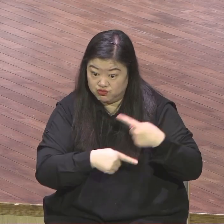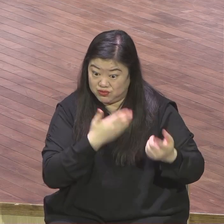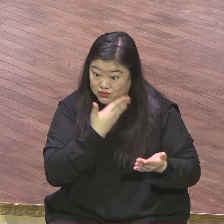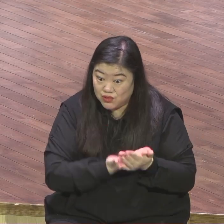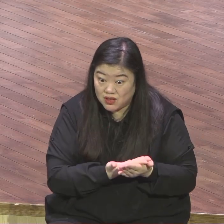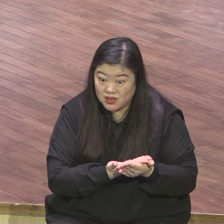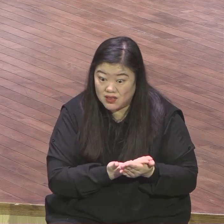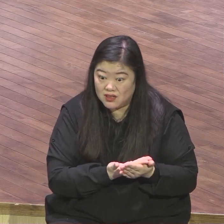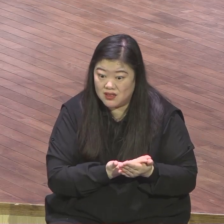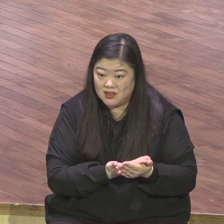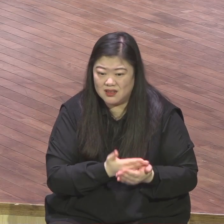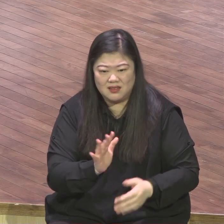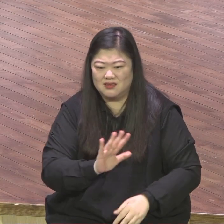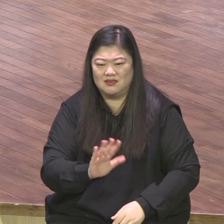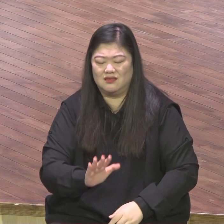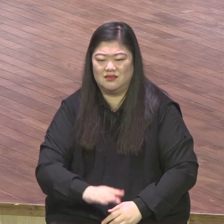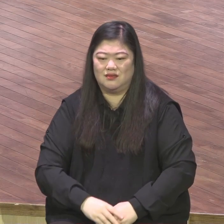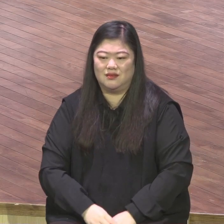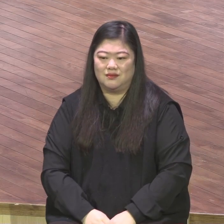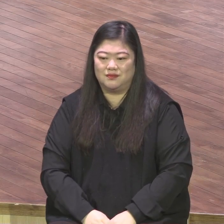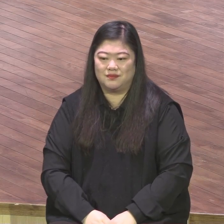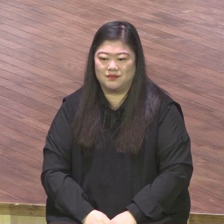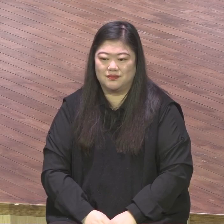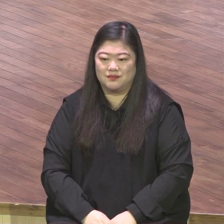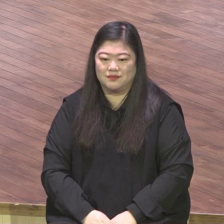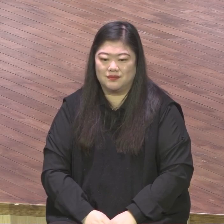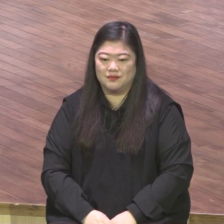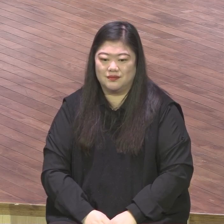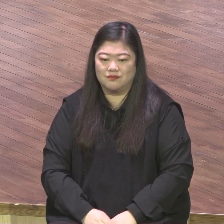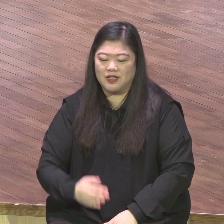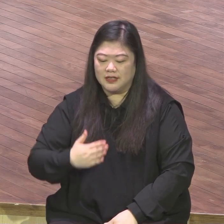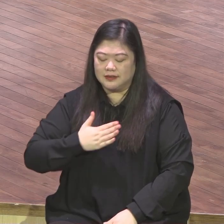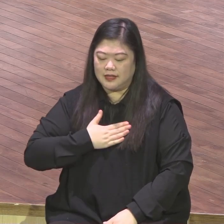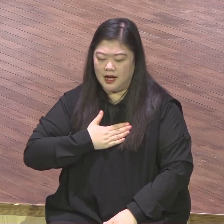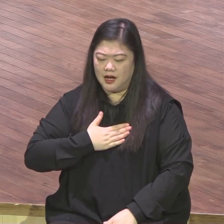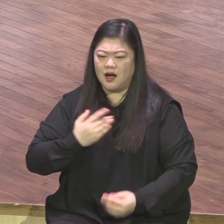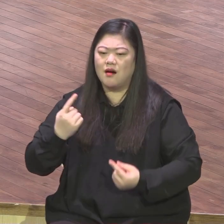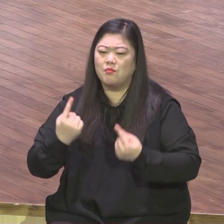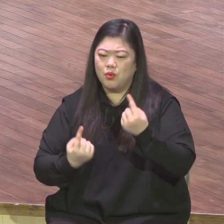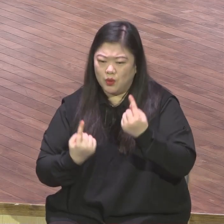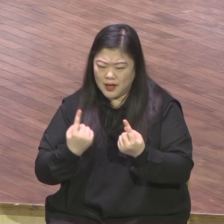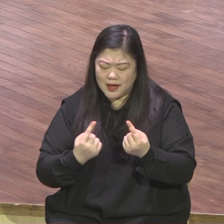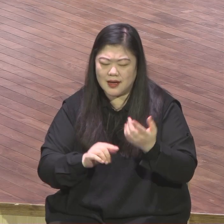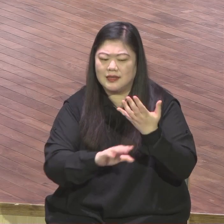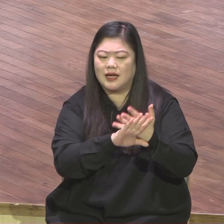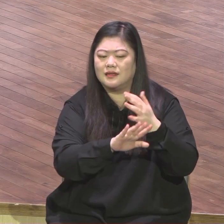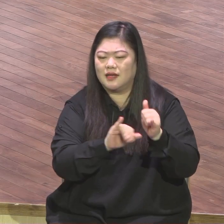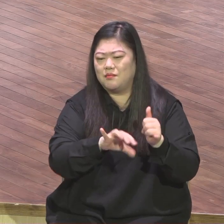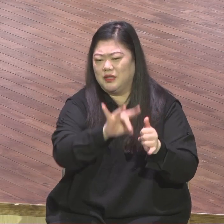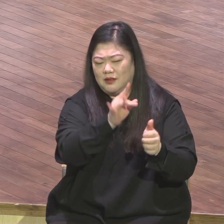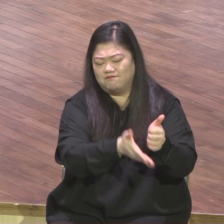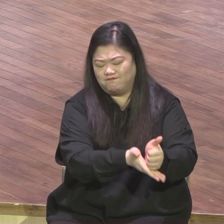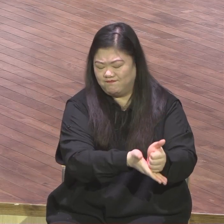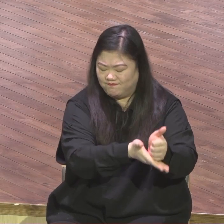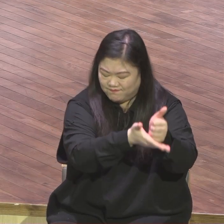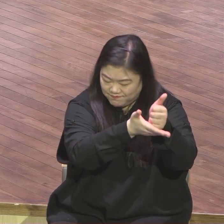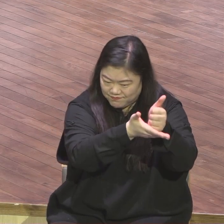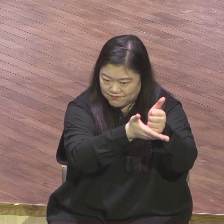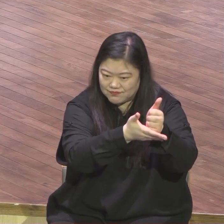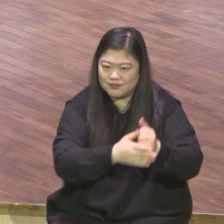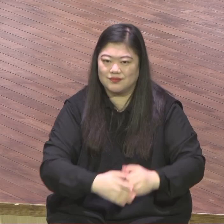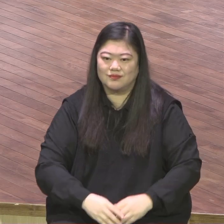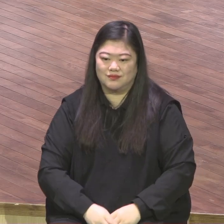자 그리고 이제는 자기보다 남을 낫게 여기는 삶을 사시기 바랍니다. 남을 낫게 이 말은요 상대방을